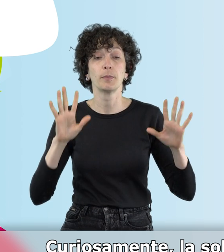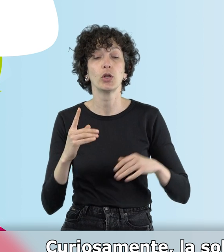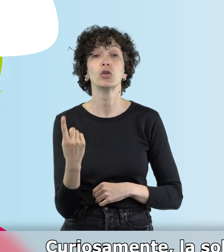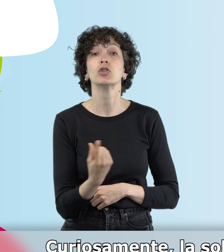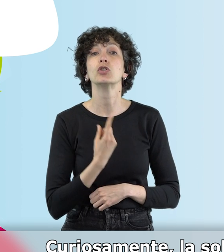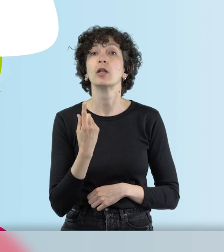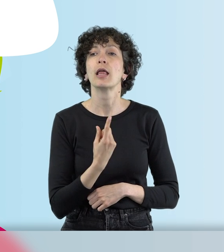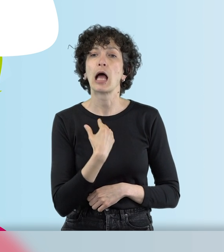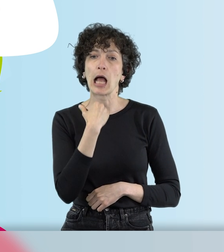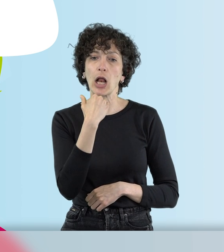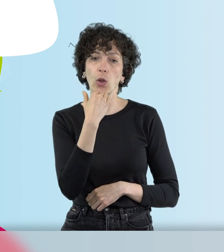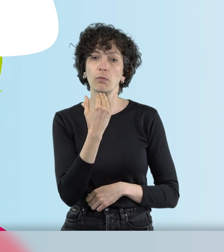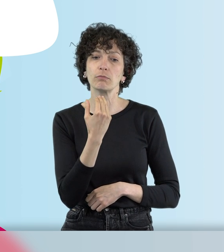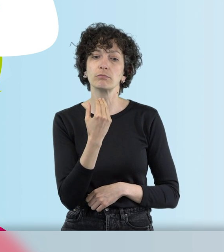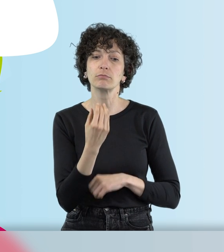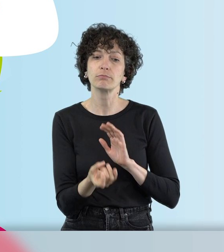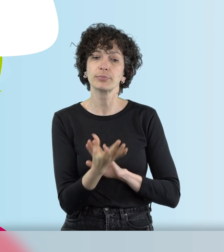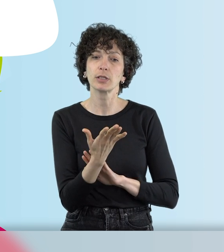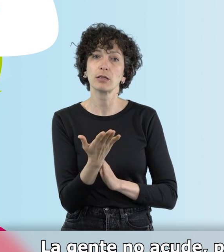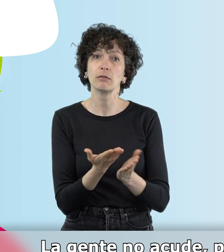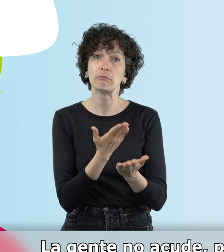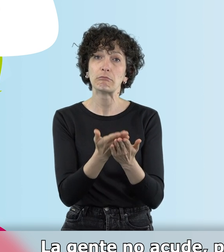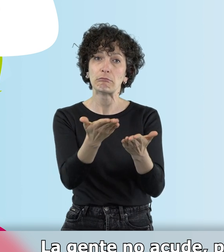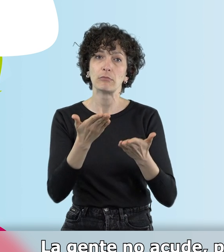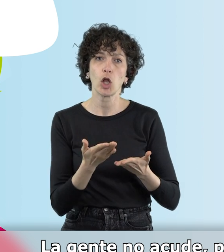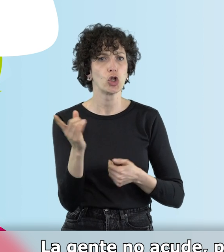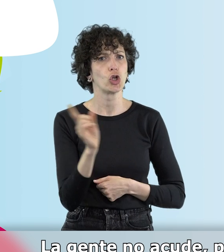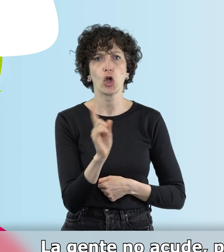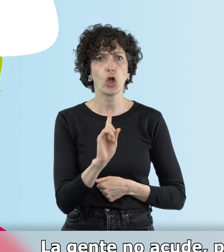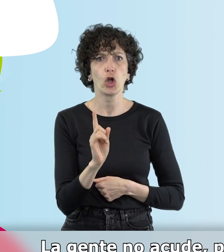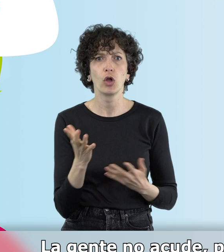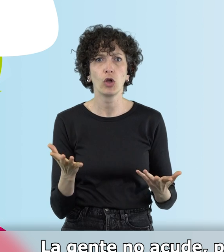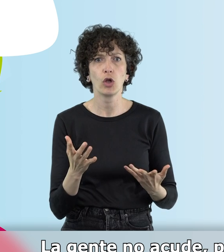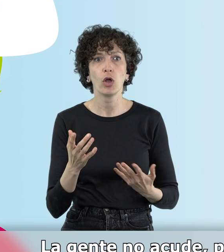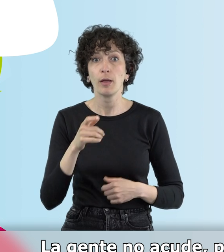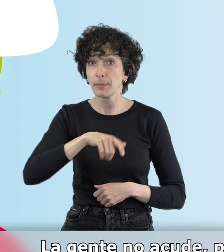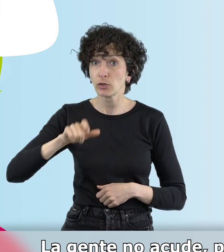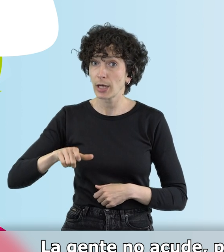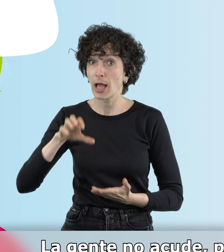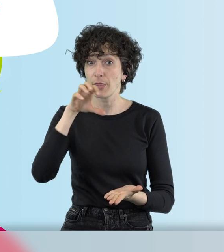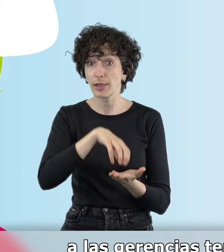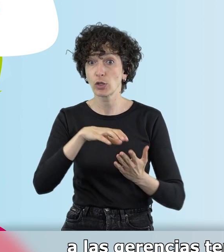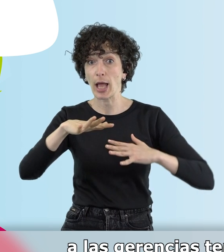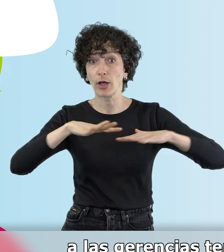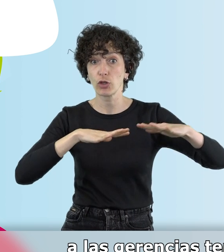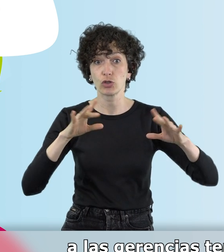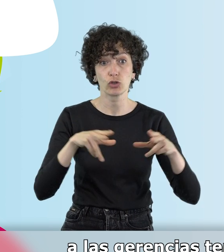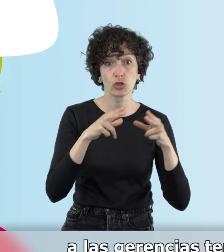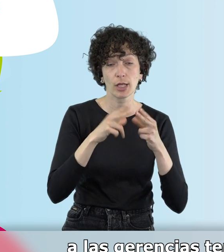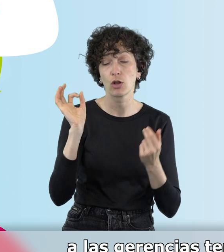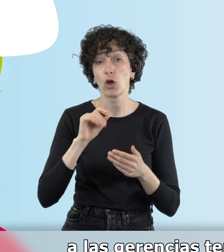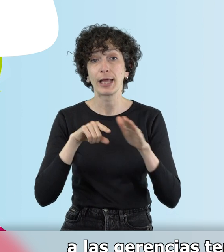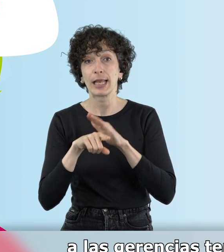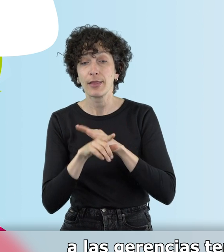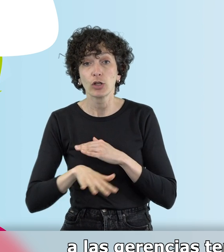es algo que normalmente no genera una petición de ayuda. La gente no acude, por lo general, a los centros de acción social, a las